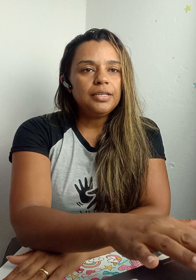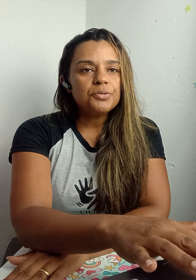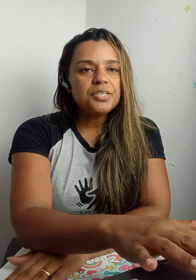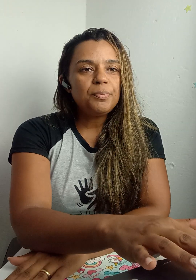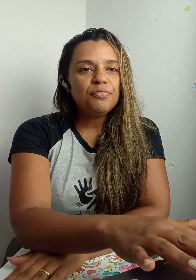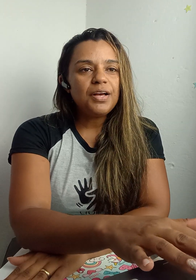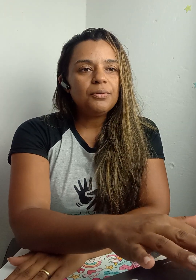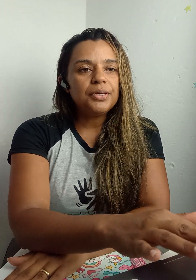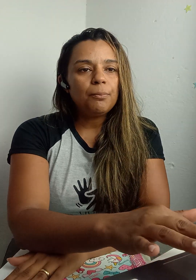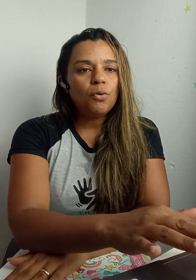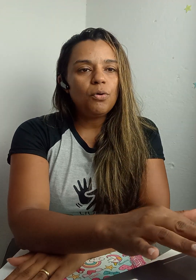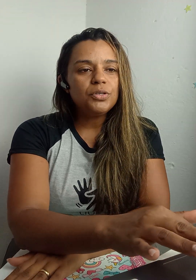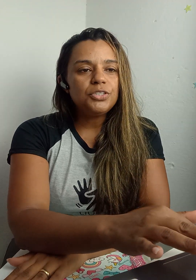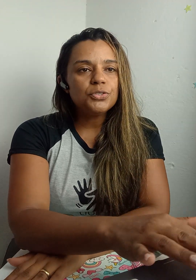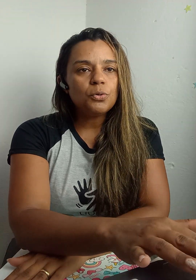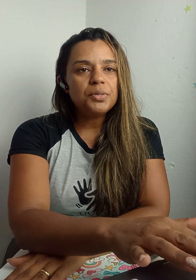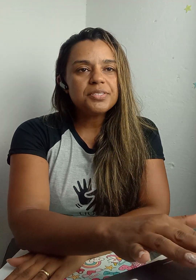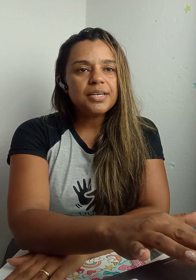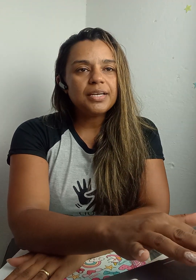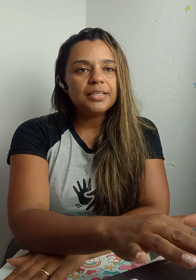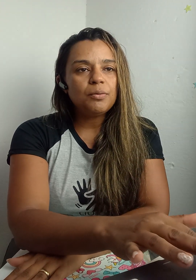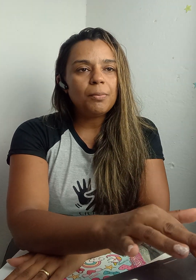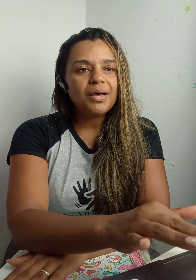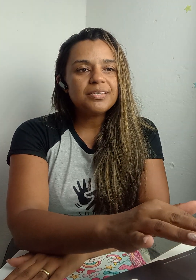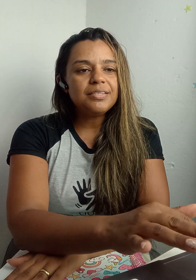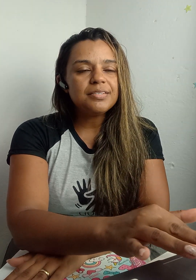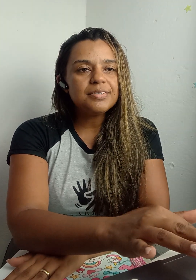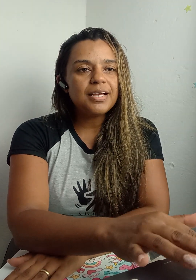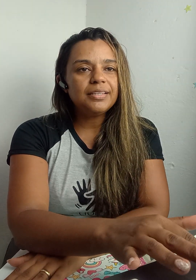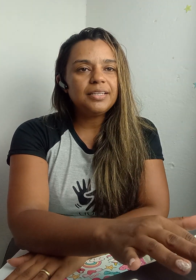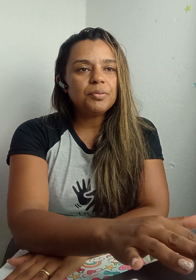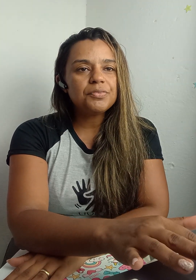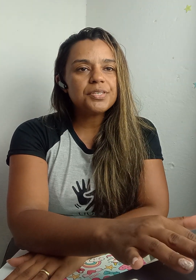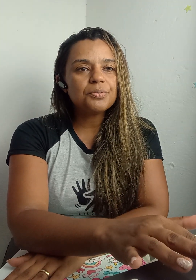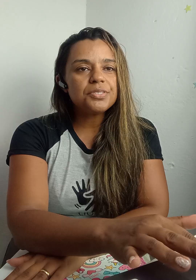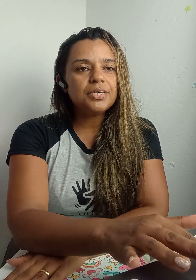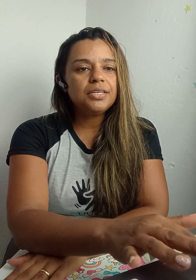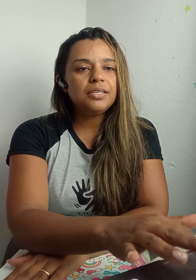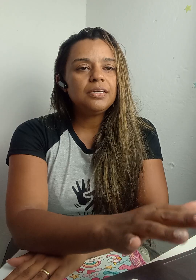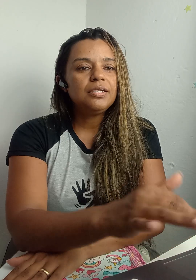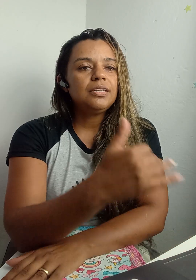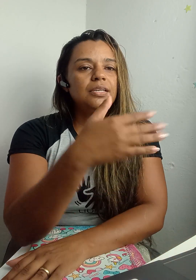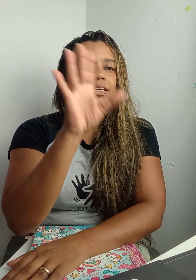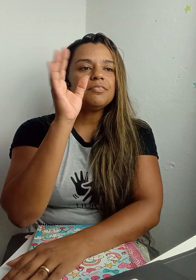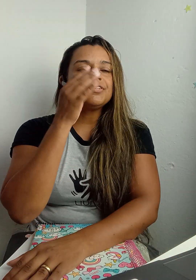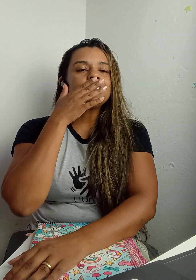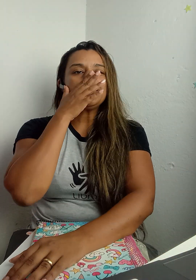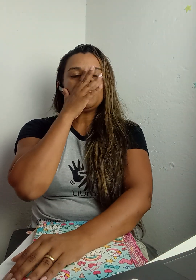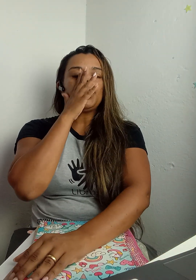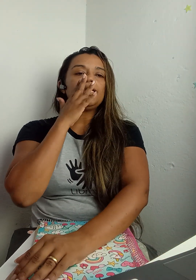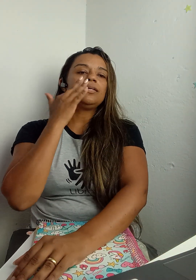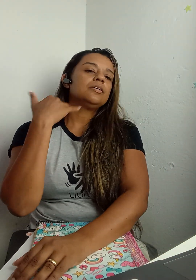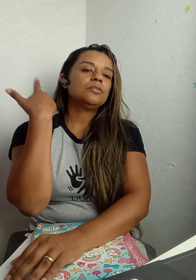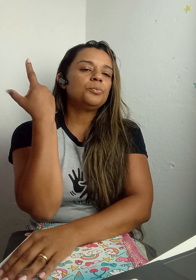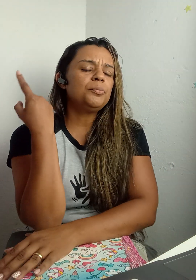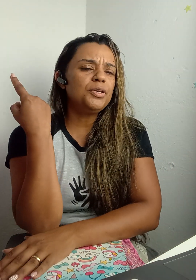Eu sempre falo que é bom a gente começar a ter uma base alicerçada, né? Para você conseguir ir avançando, né? No primeiro